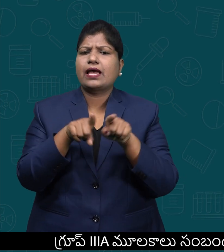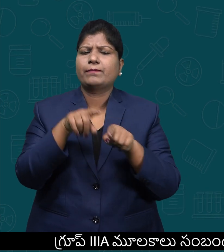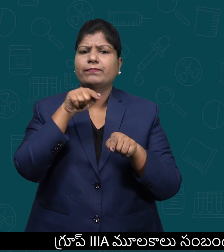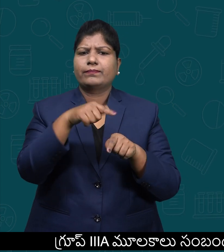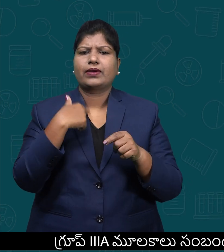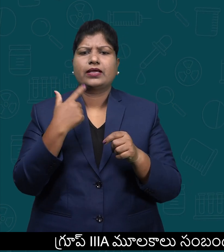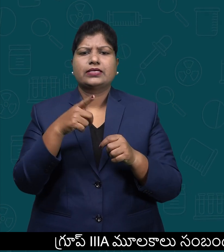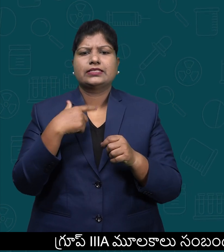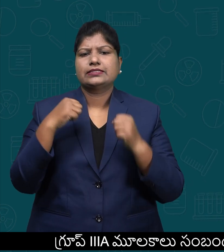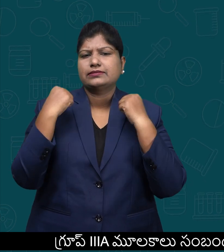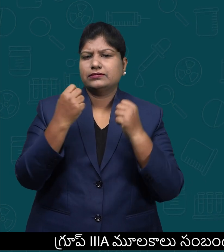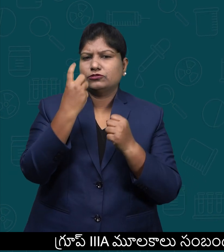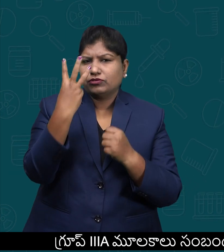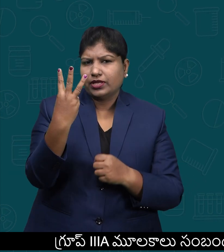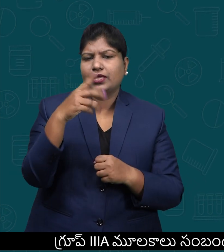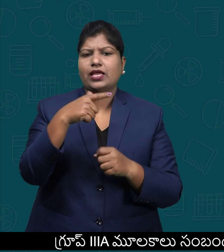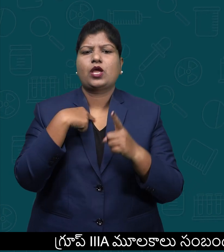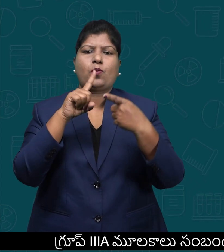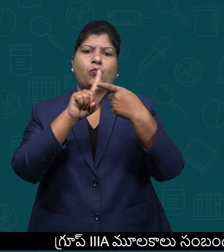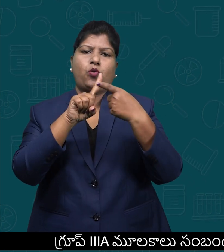పాజిటివ్ అయాన్లను ఏర్పరుస్తుంది.